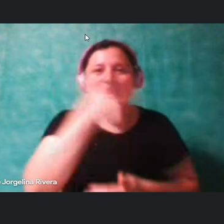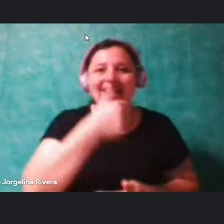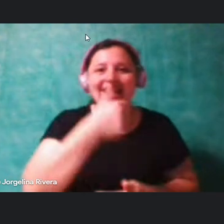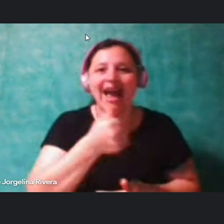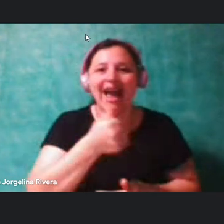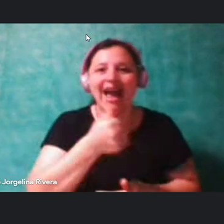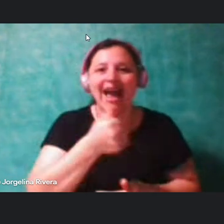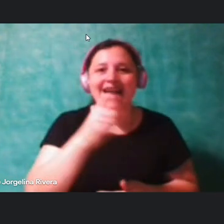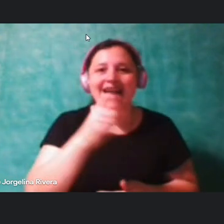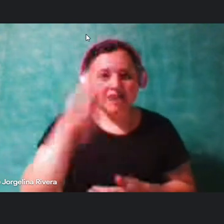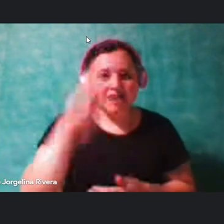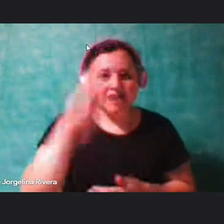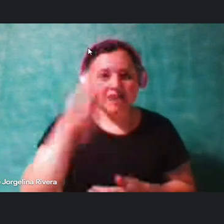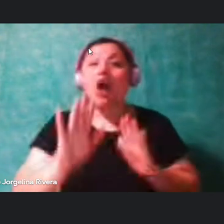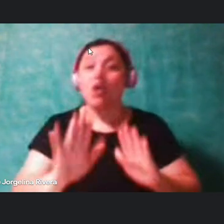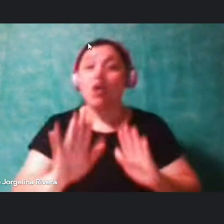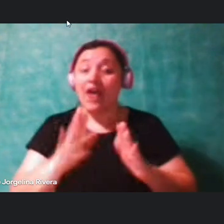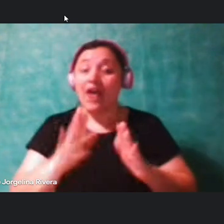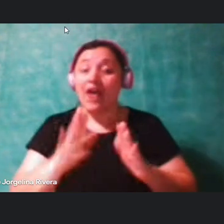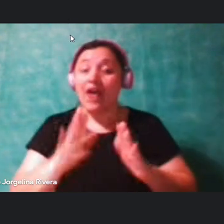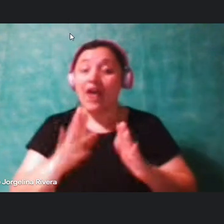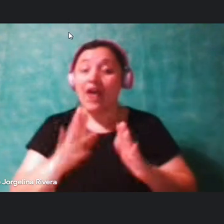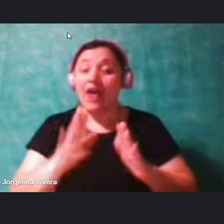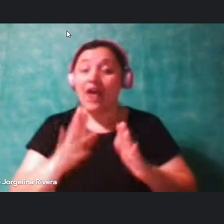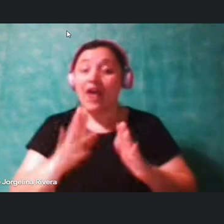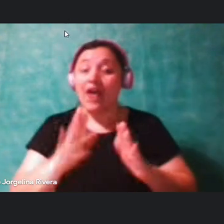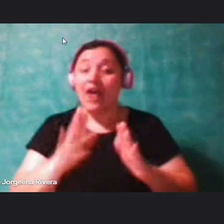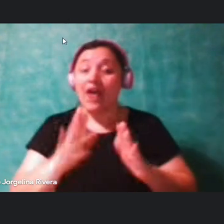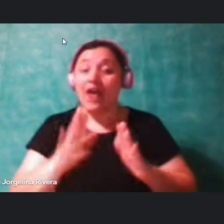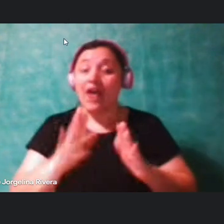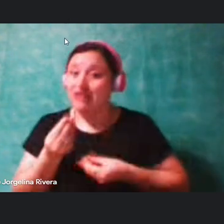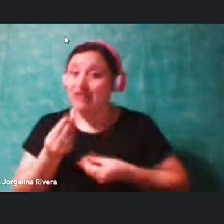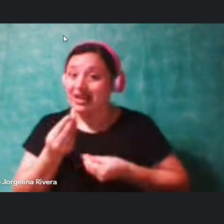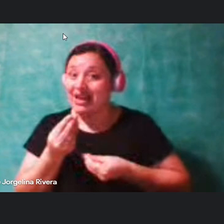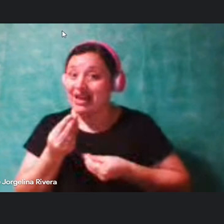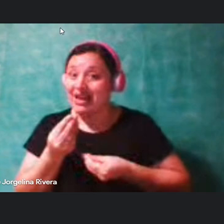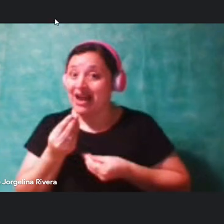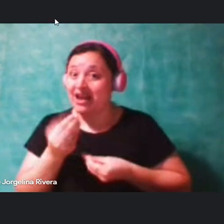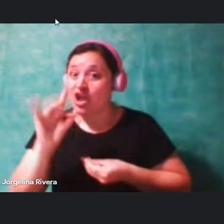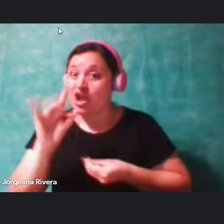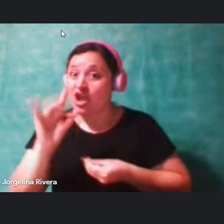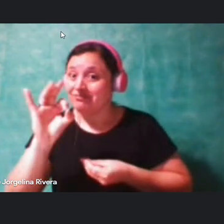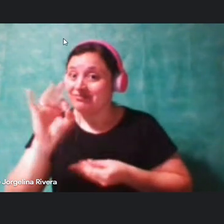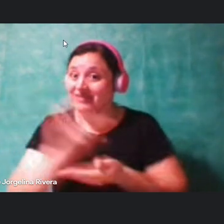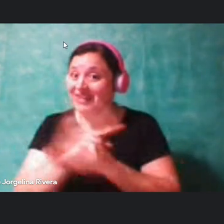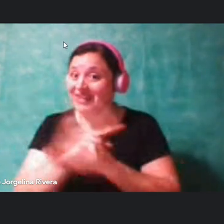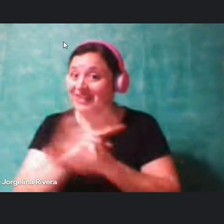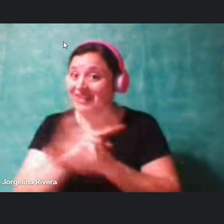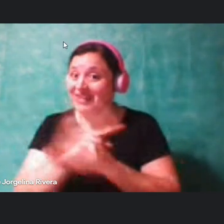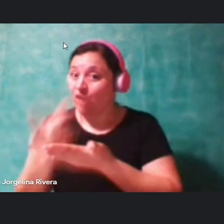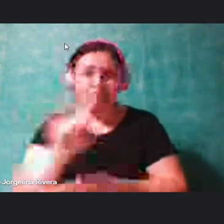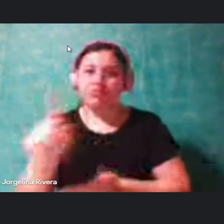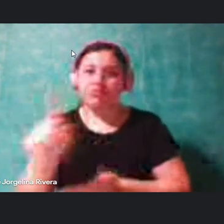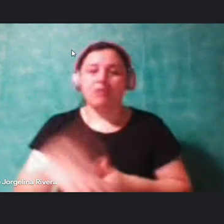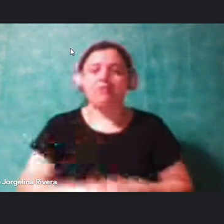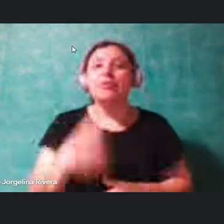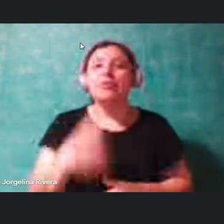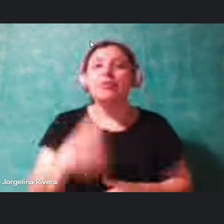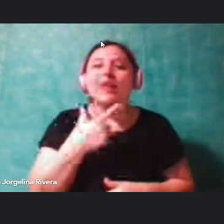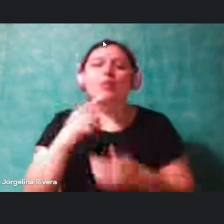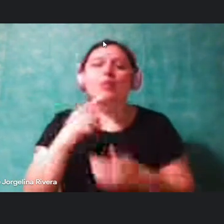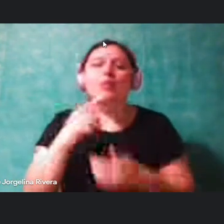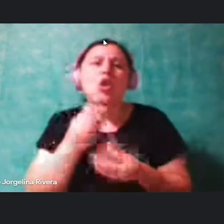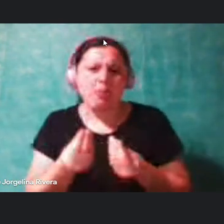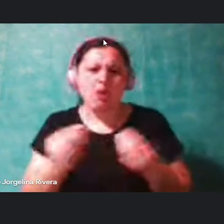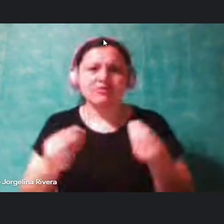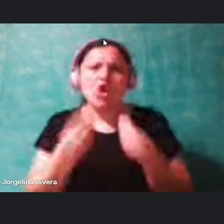en preguntas, ¿sí? Adelante. ¿Y qué me indica? Si es do o does, me va a indicar que el verbo